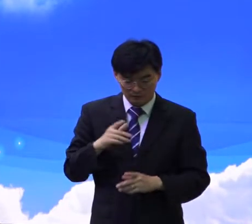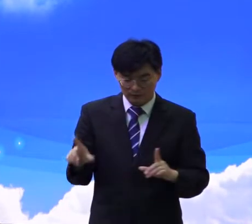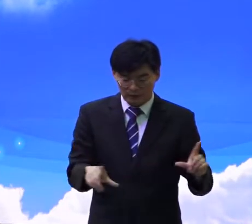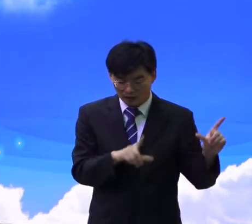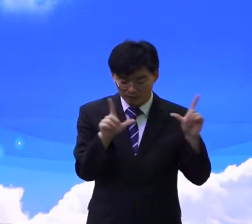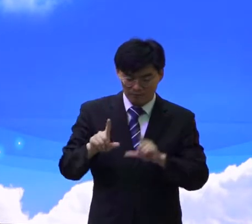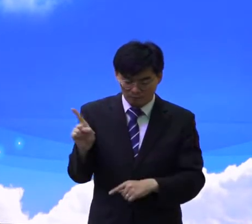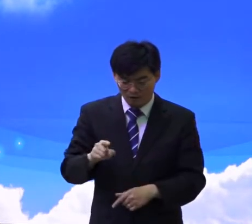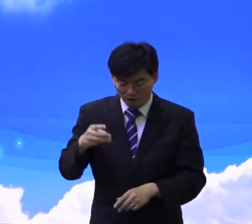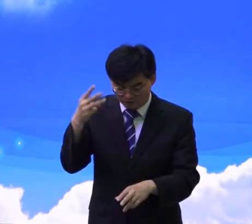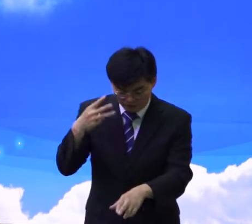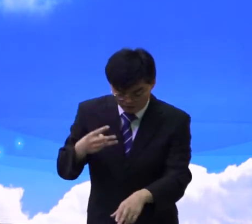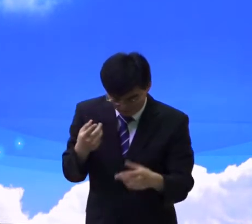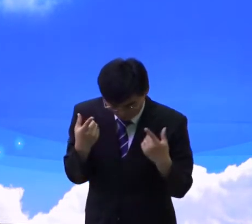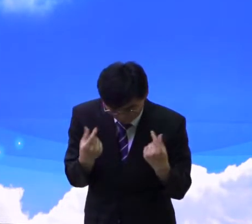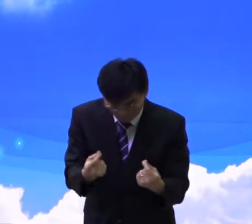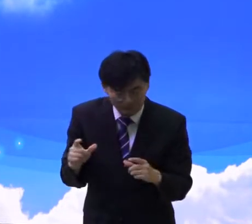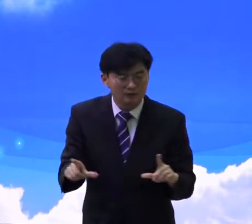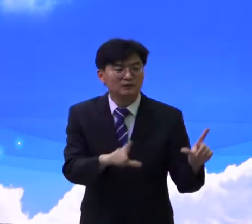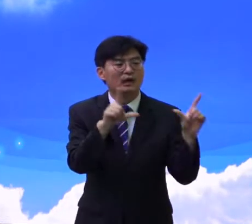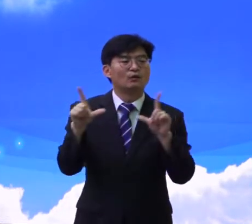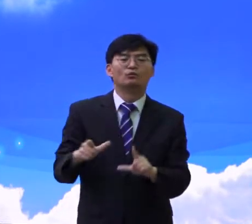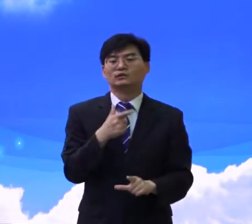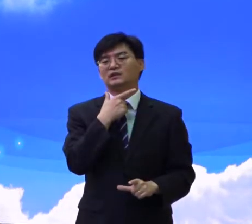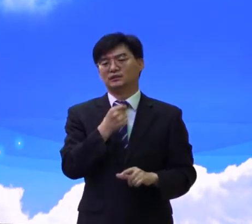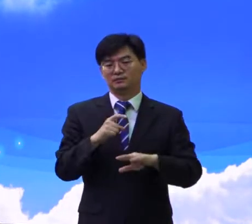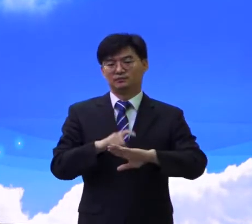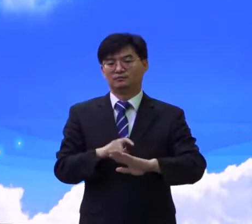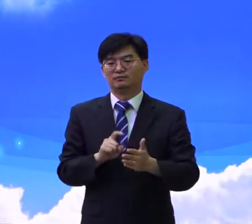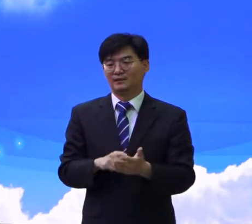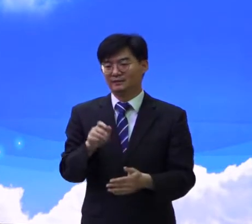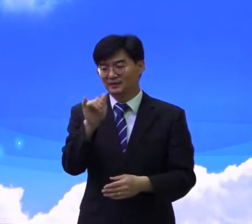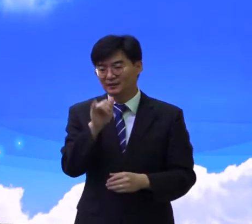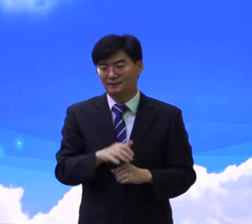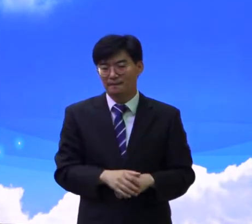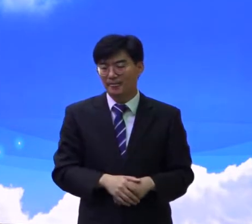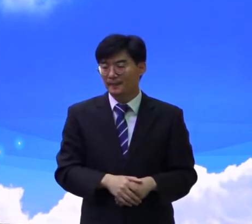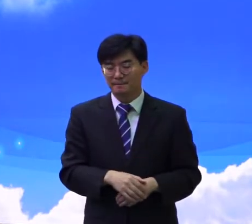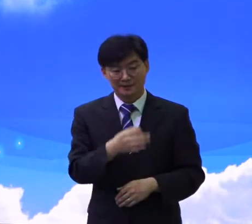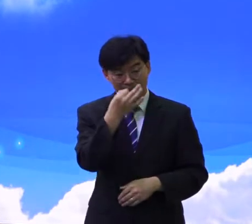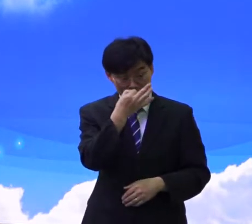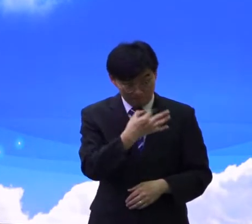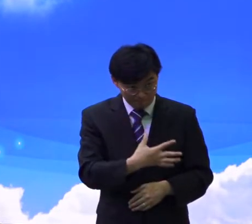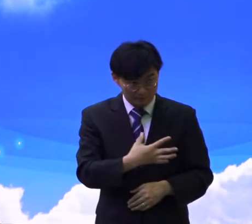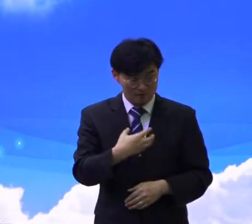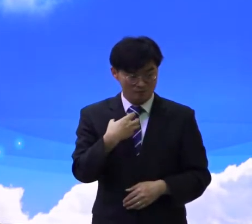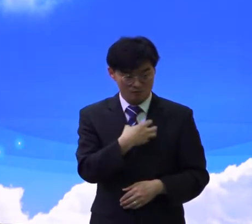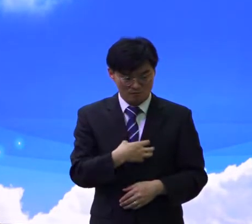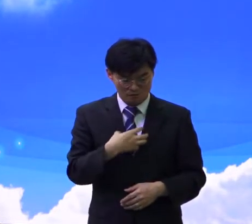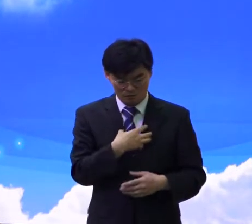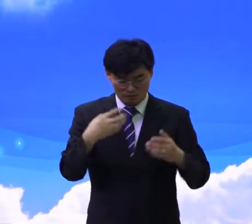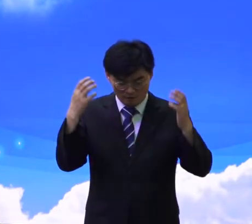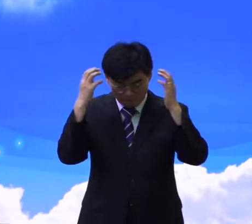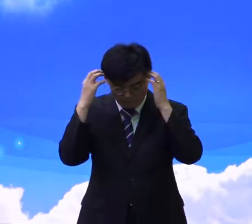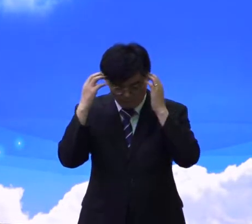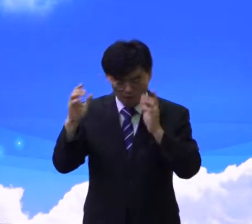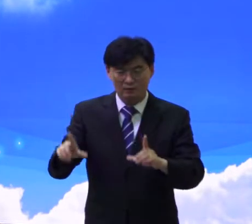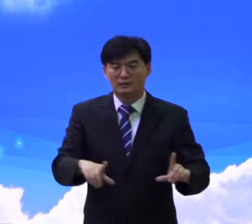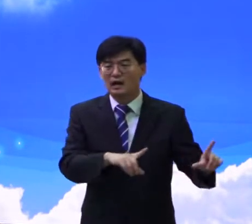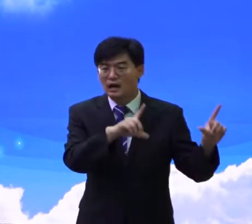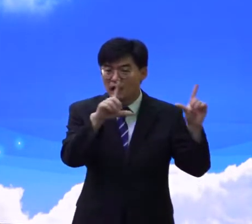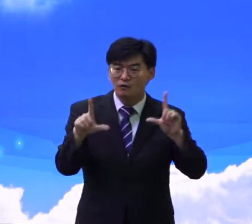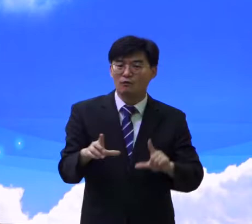싶다 하는 마음이 들었습니다. 이 힘든 세상 속에서 하나님께 대해서 정말 강인한